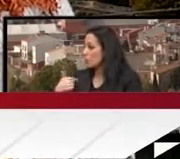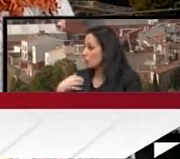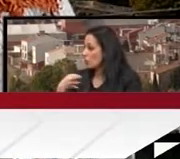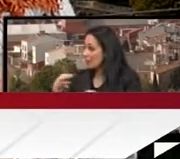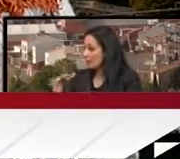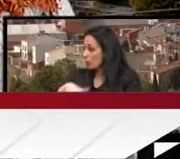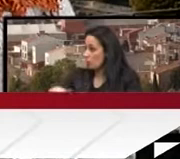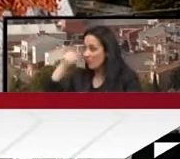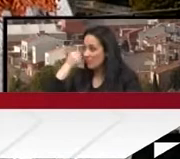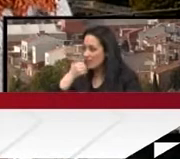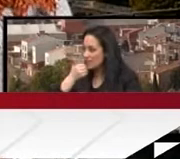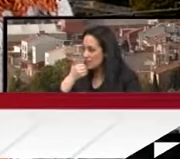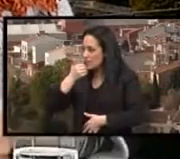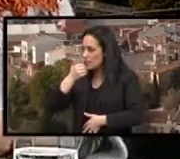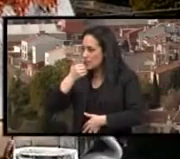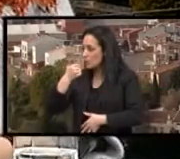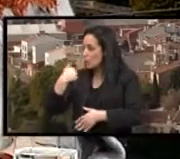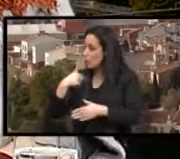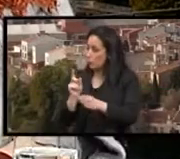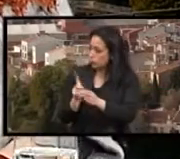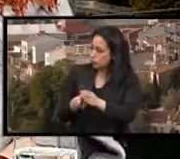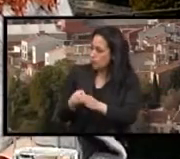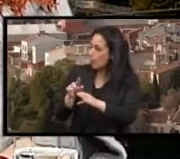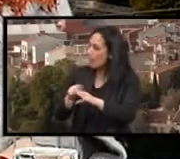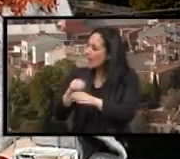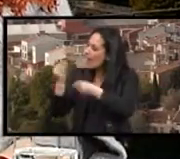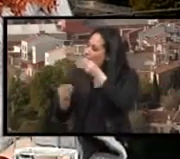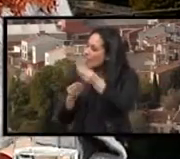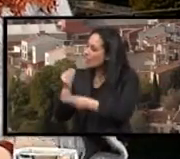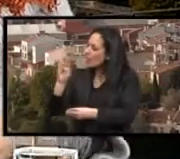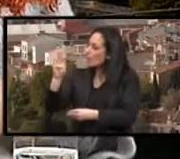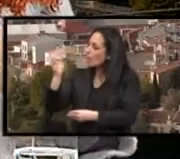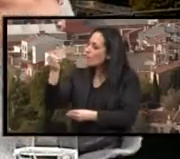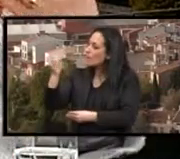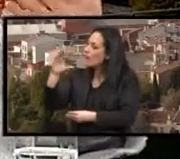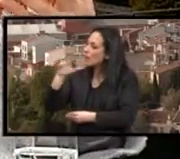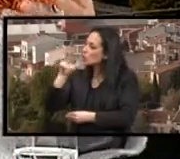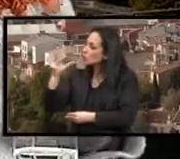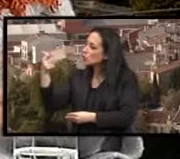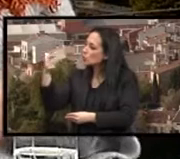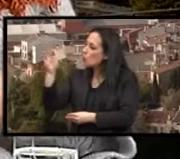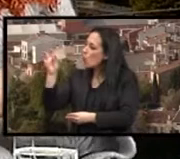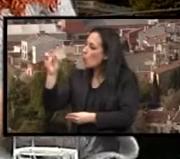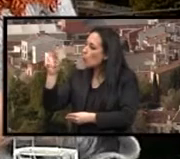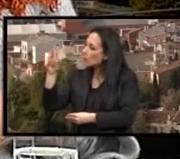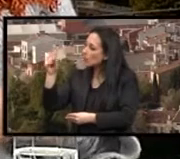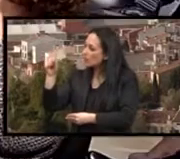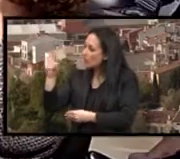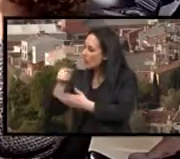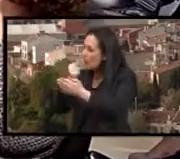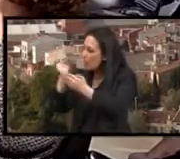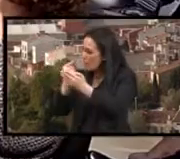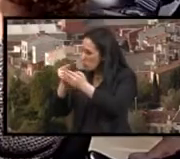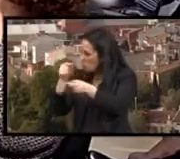Terrassa, vaig apuntar a fer patchwork, no? Sí. Perquè, clar, són les tardes, me les passo normalment a